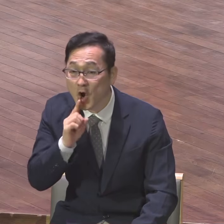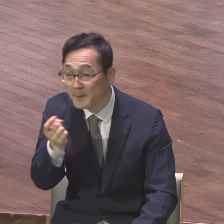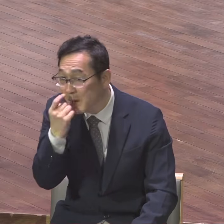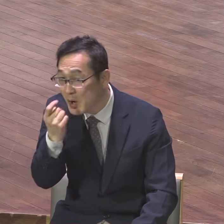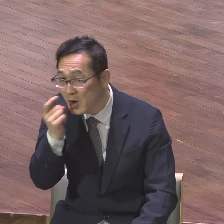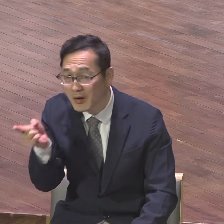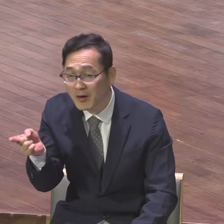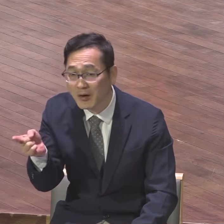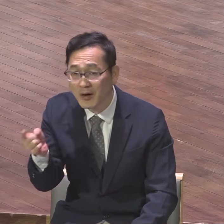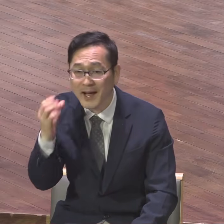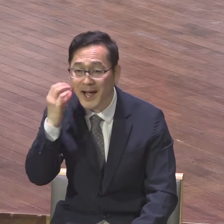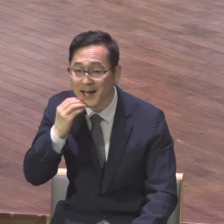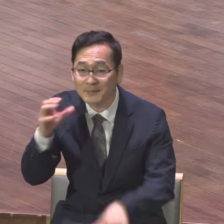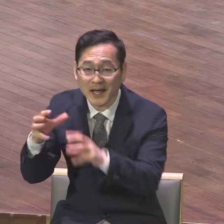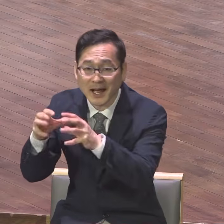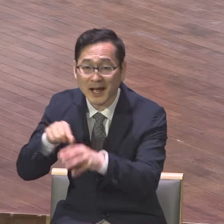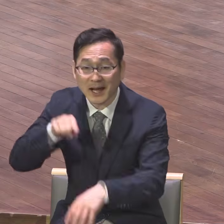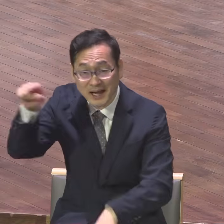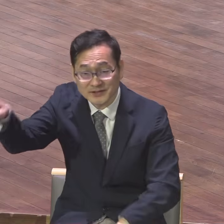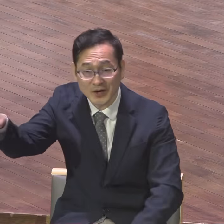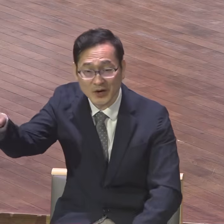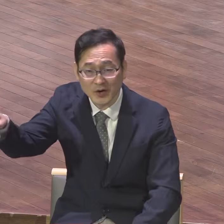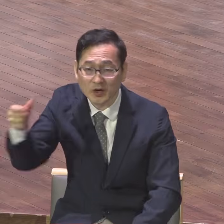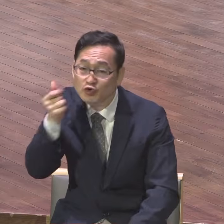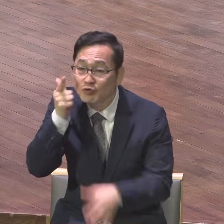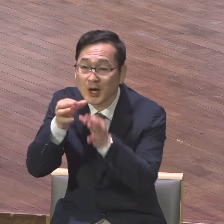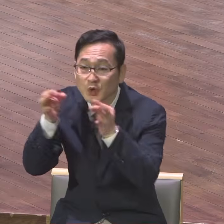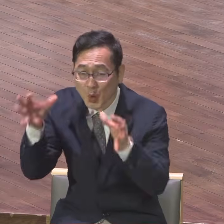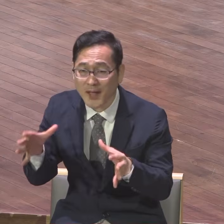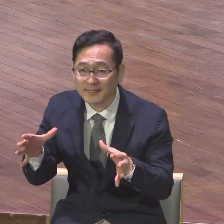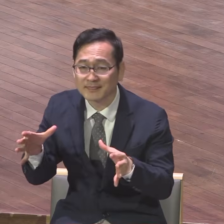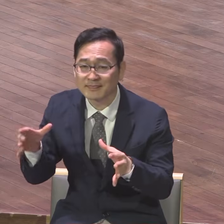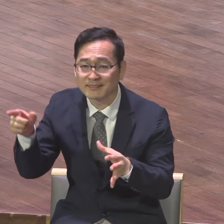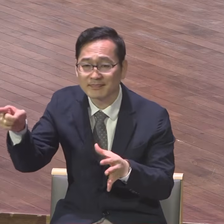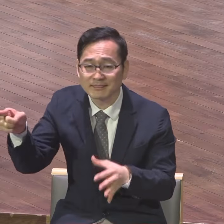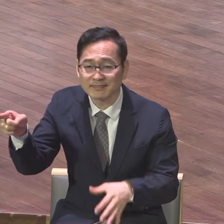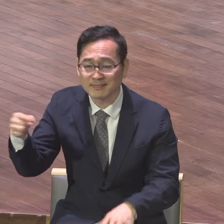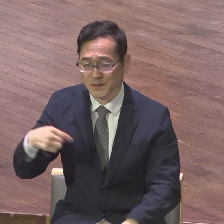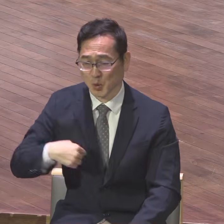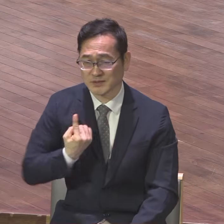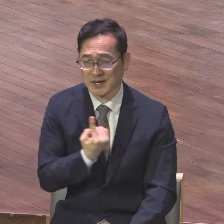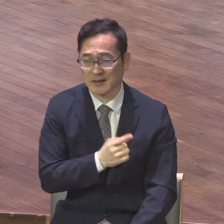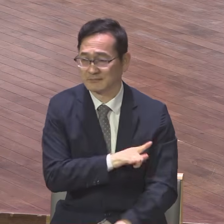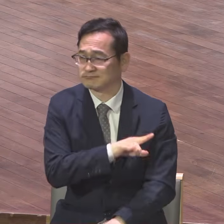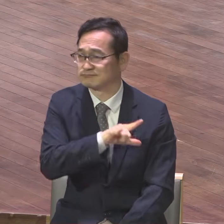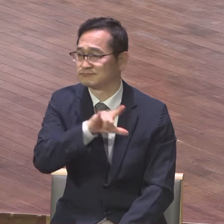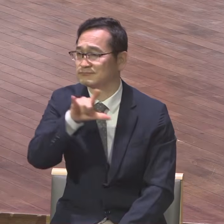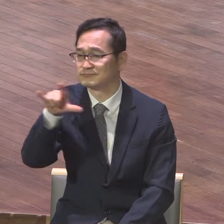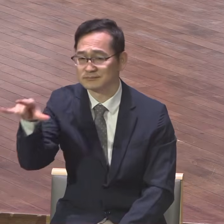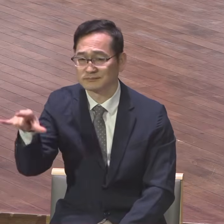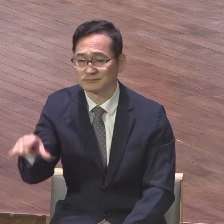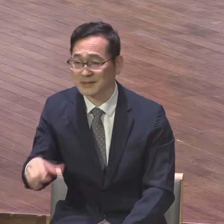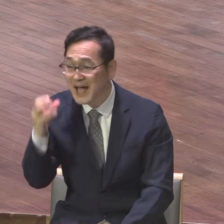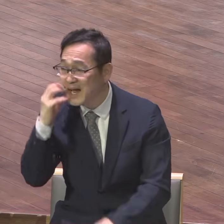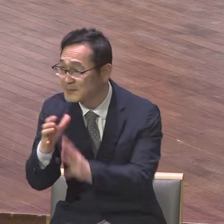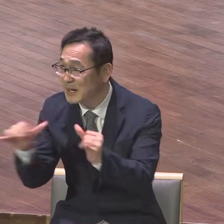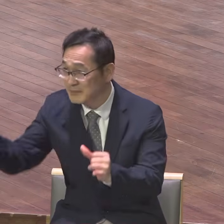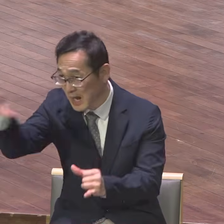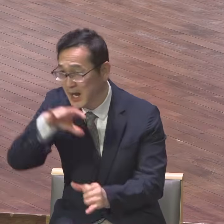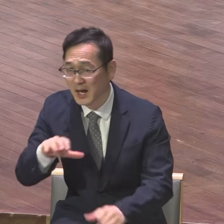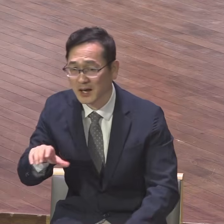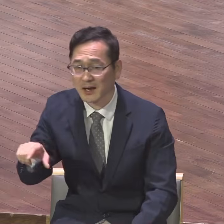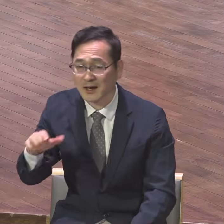그리고 아랍에 가서 6개월 동안 아시아인으로는 자기 혼자 전부 다 아랍 사람들,